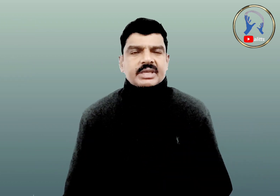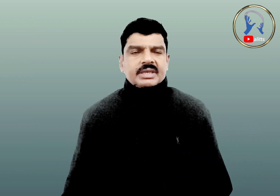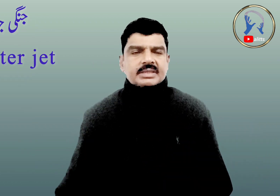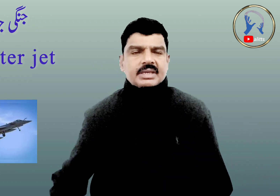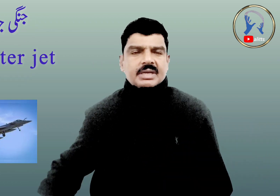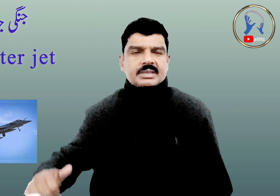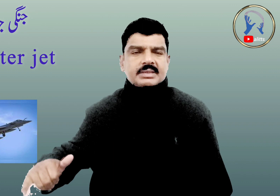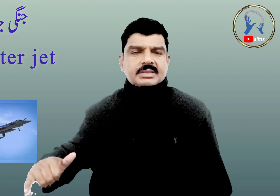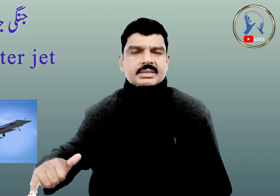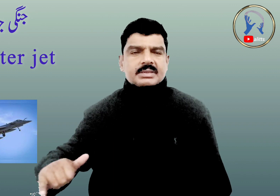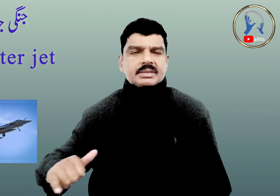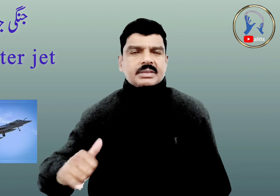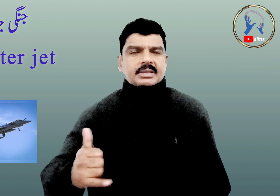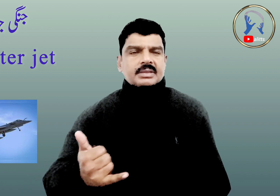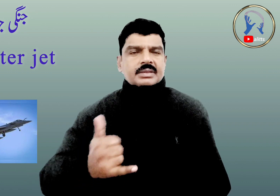जंगी जहाज,